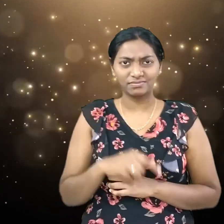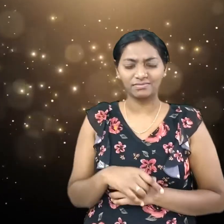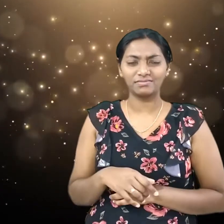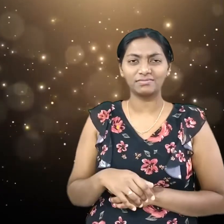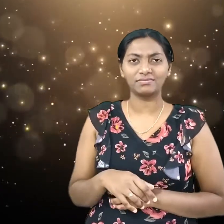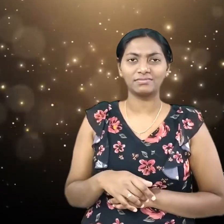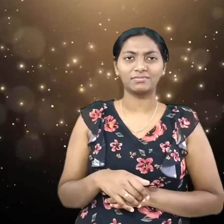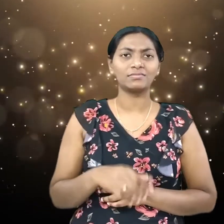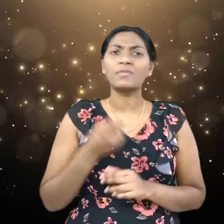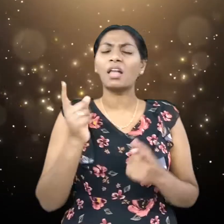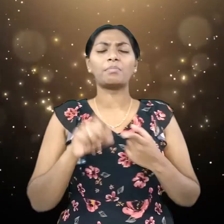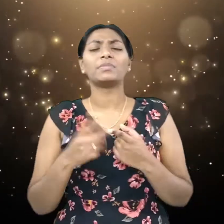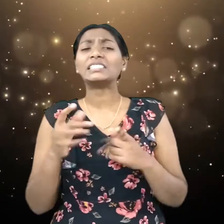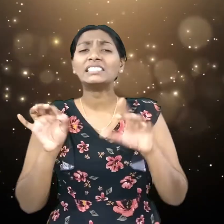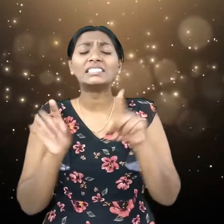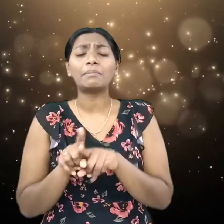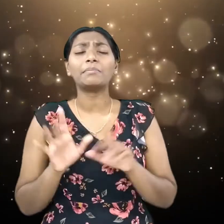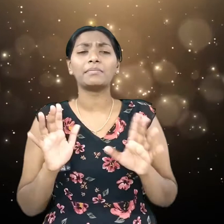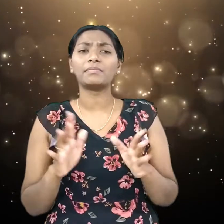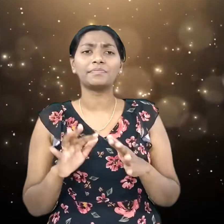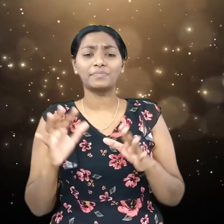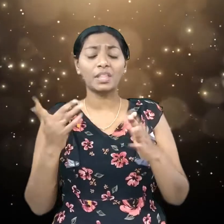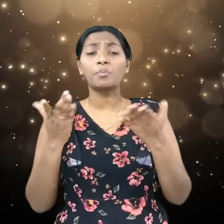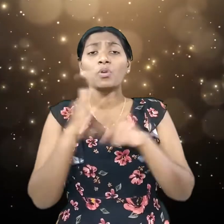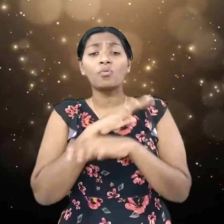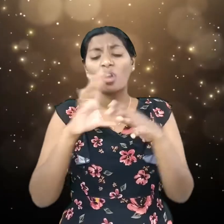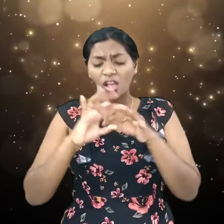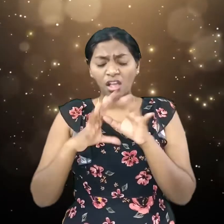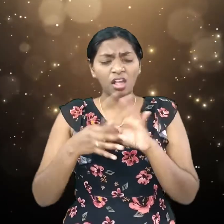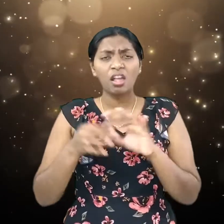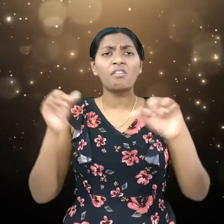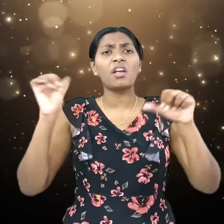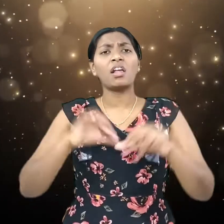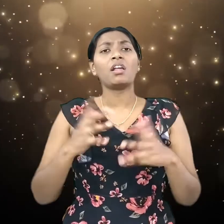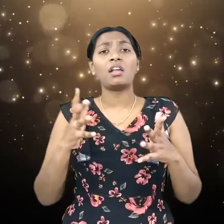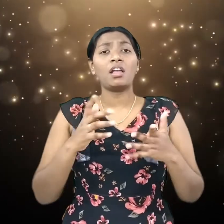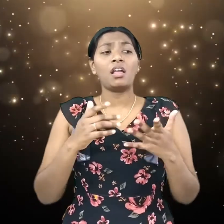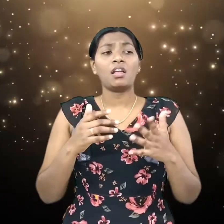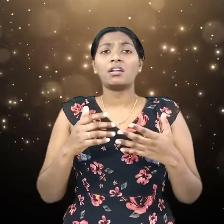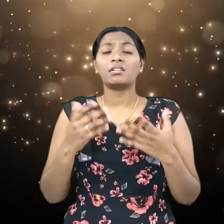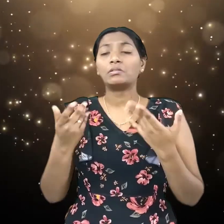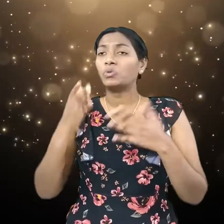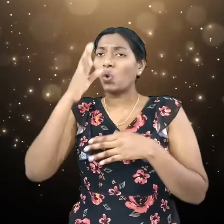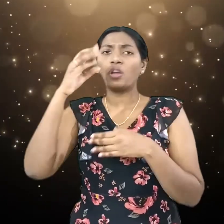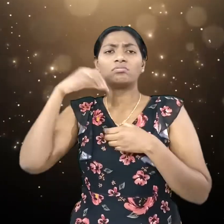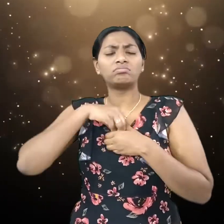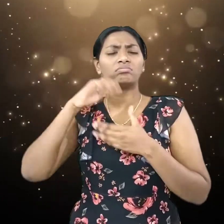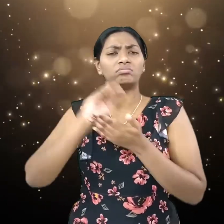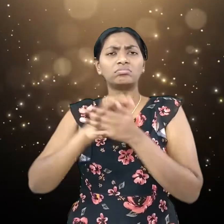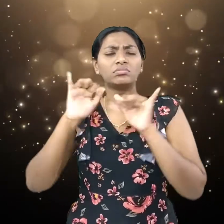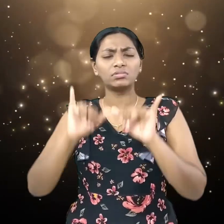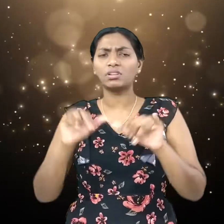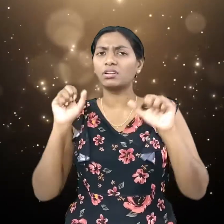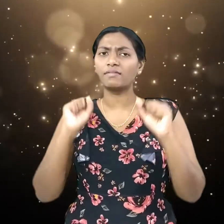पॉसिबल नहीं थी, परमेश्वर का हमारे अंदर रहना संभव नहीं था। वो तभी संभव हो पाता जब यीशु मसीह आके मर जाता।